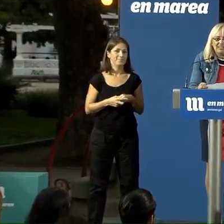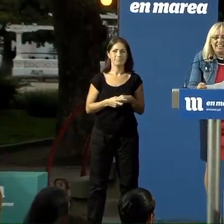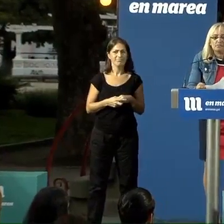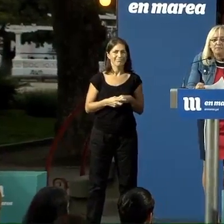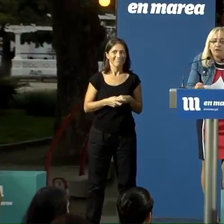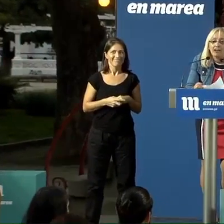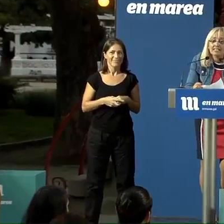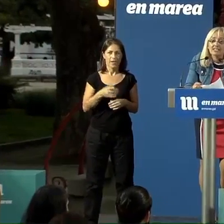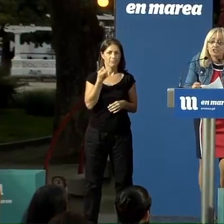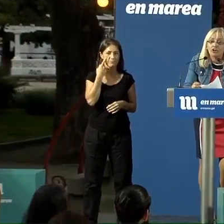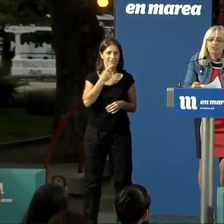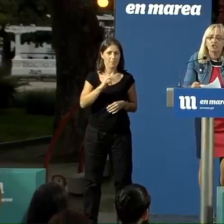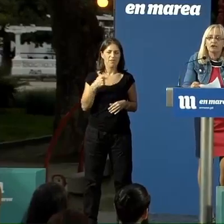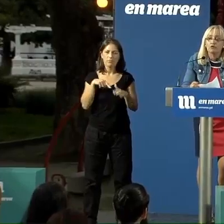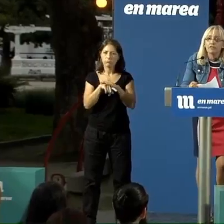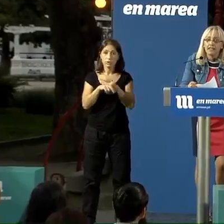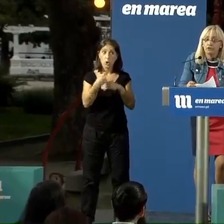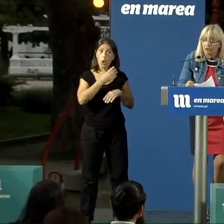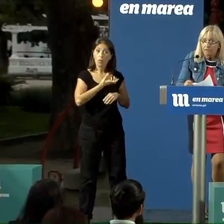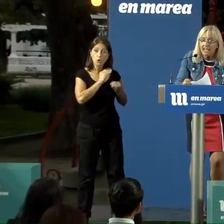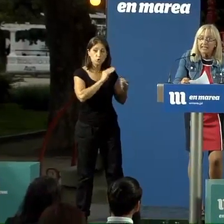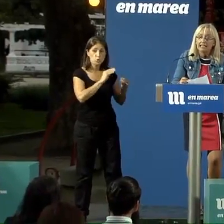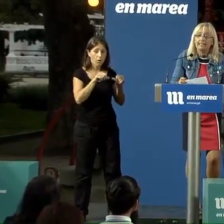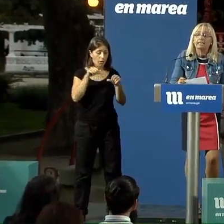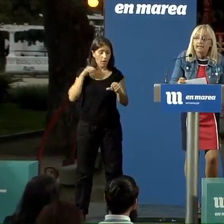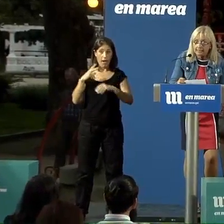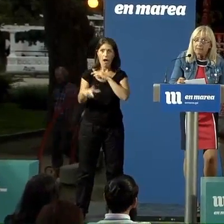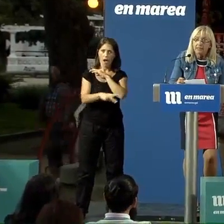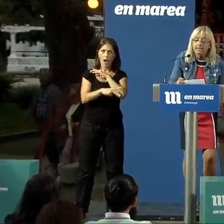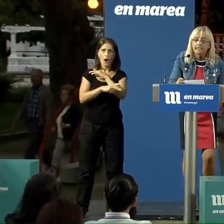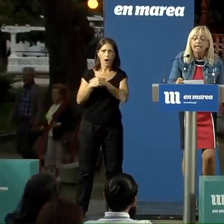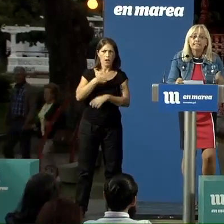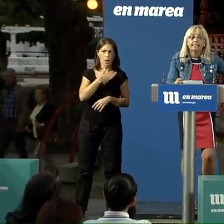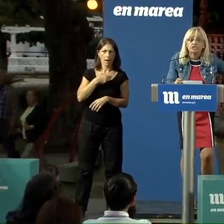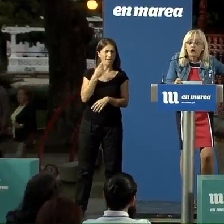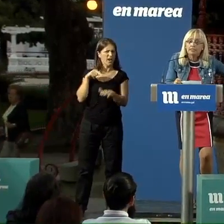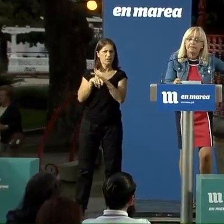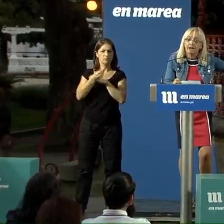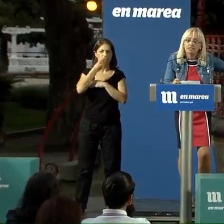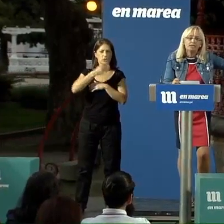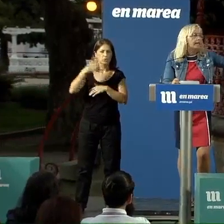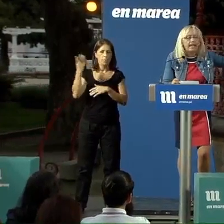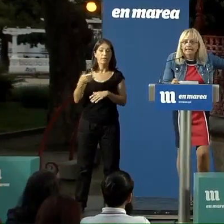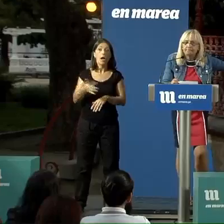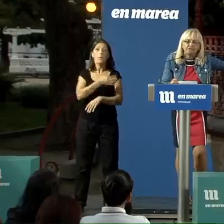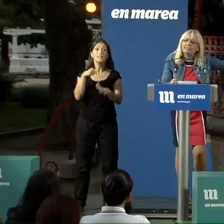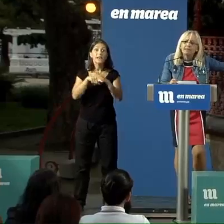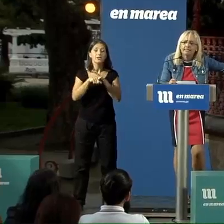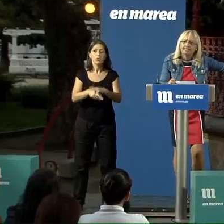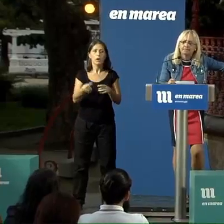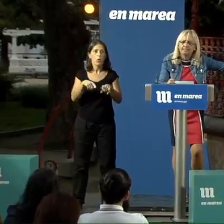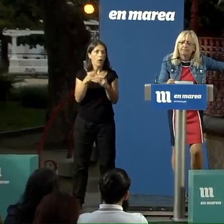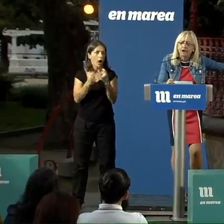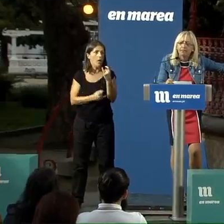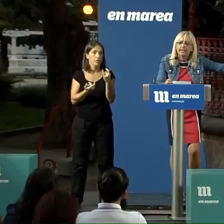Tremendo e espectacular xestor no seu concello no que foi alcalde de Manzaneda, xestión que ademais é